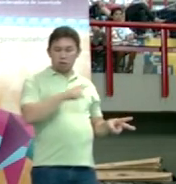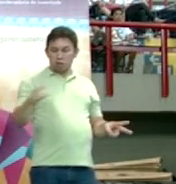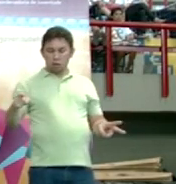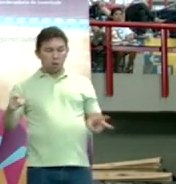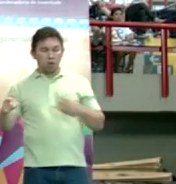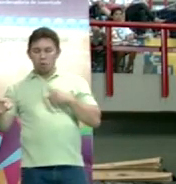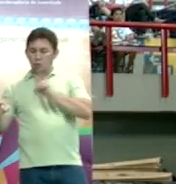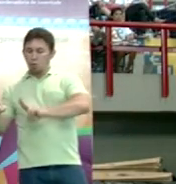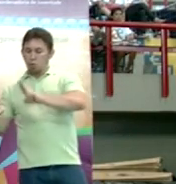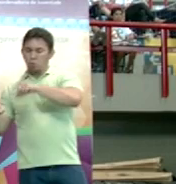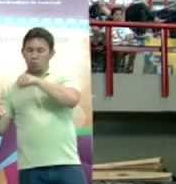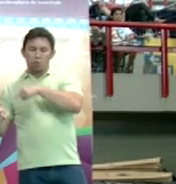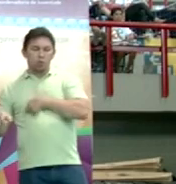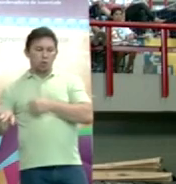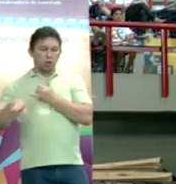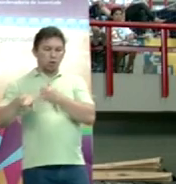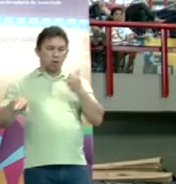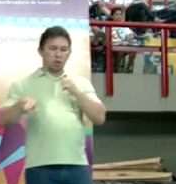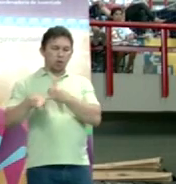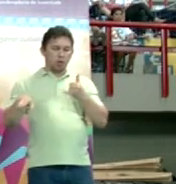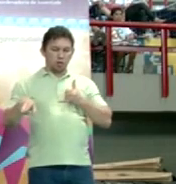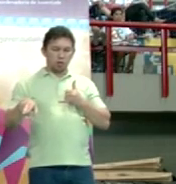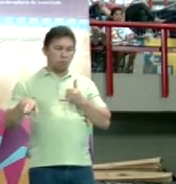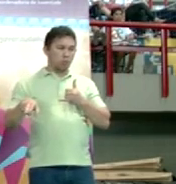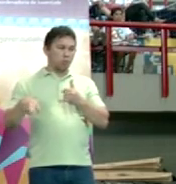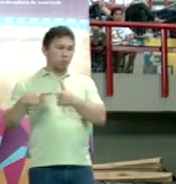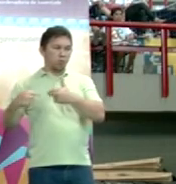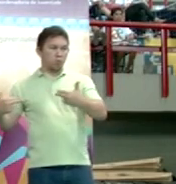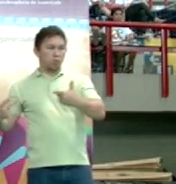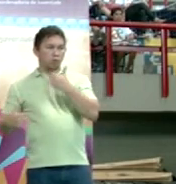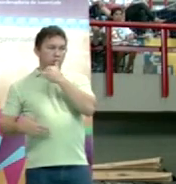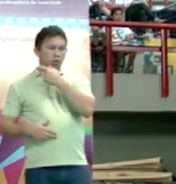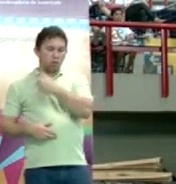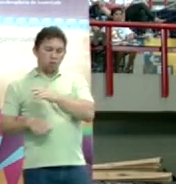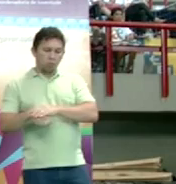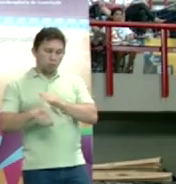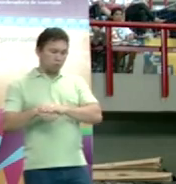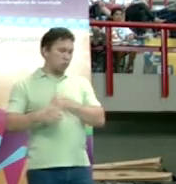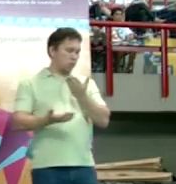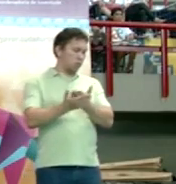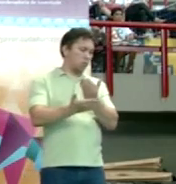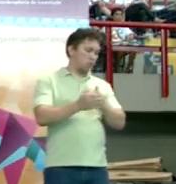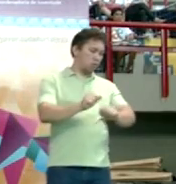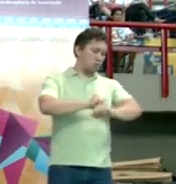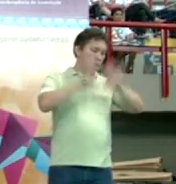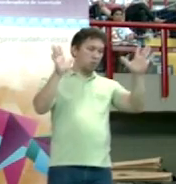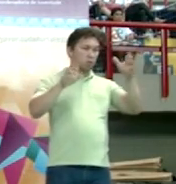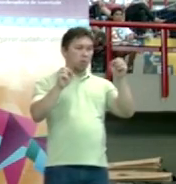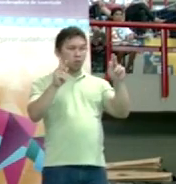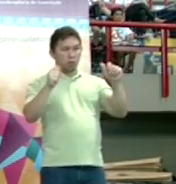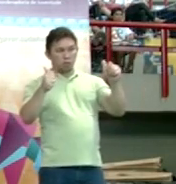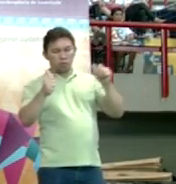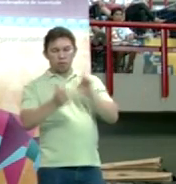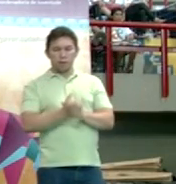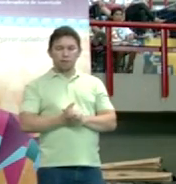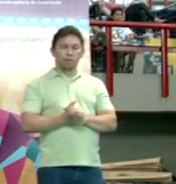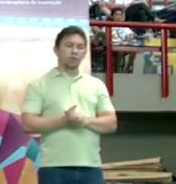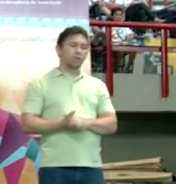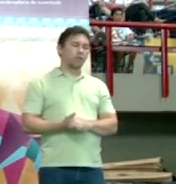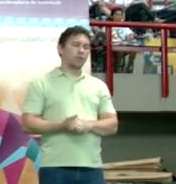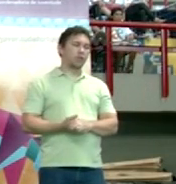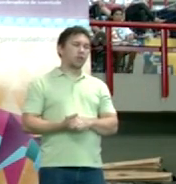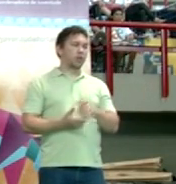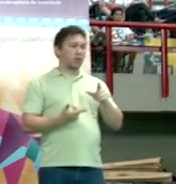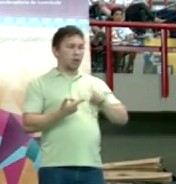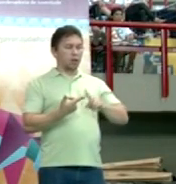resistência. Isso a gente vai ver. E vamos ver bem direitinho. Tá certo, pessoal? Vocês estão me entendendo? Ok.